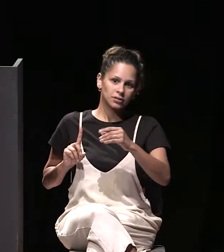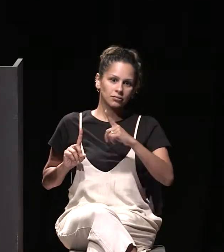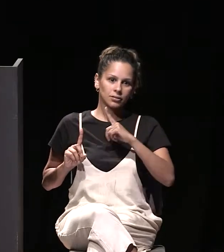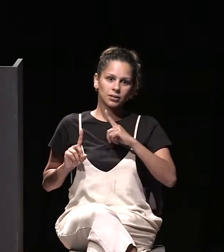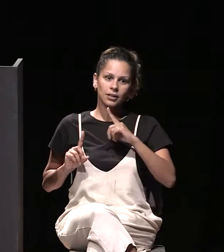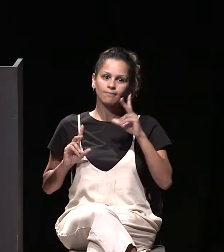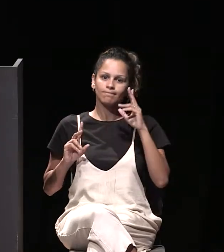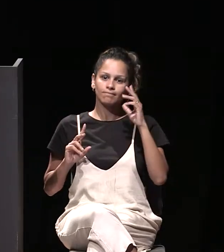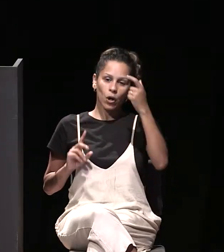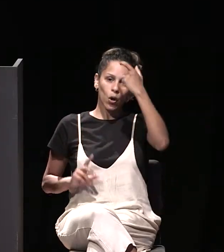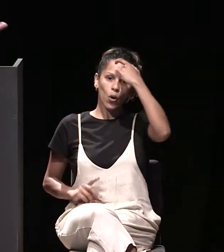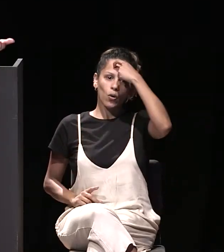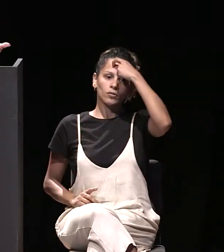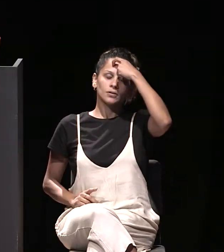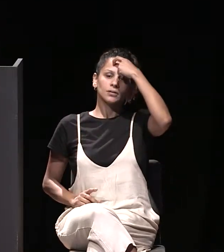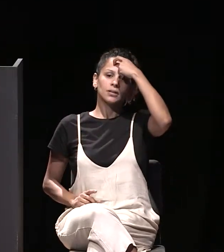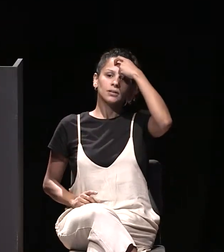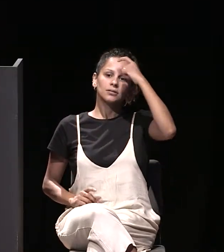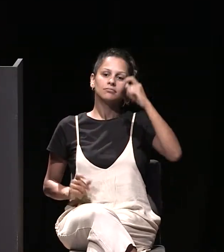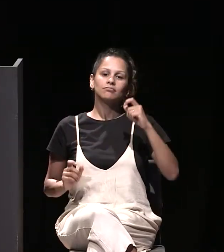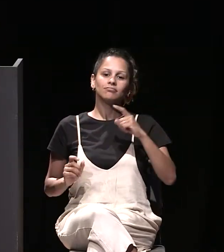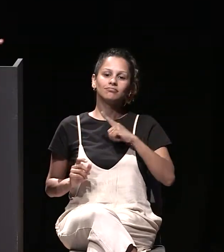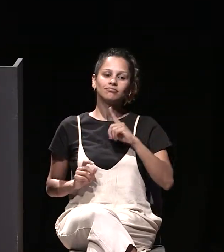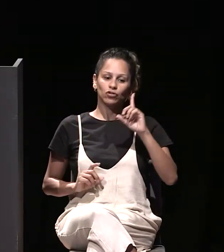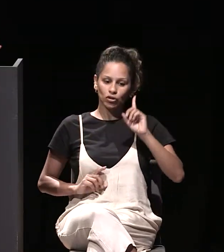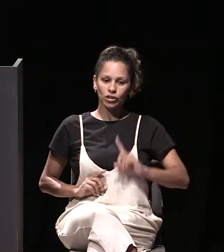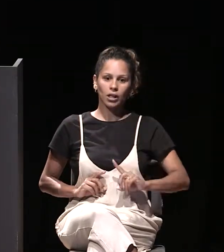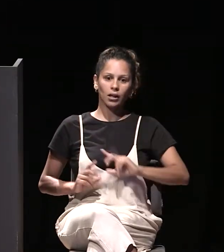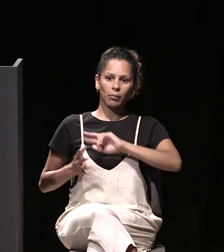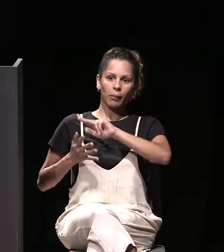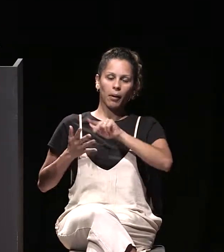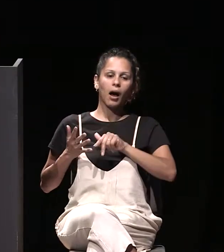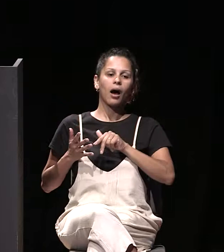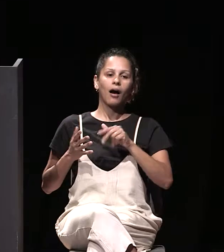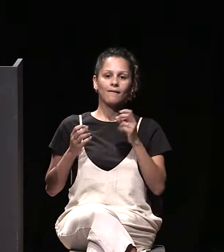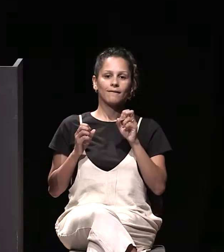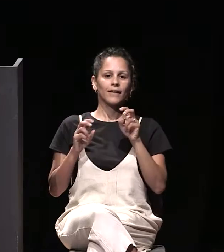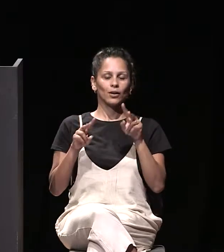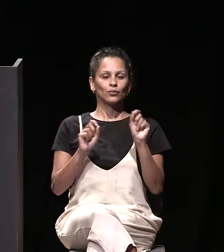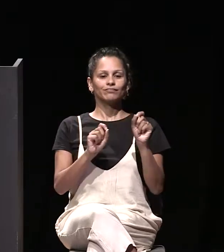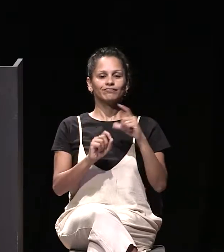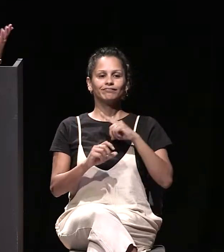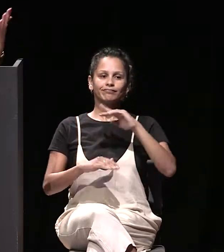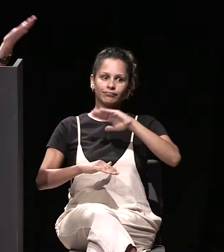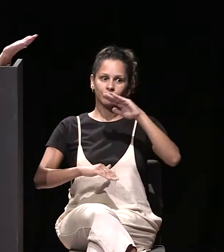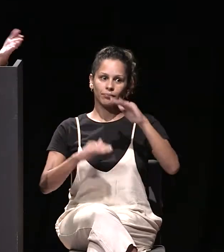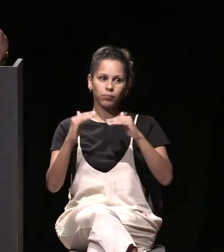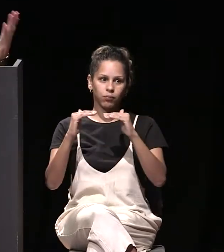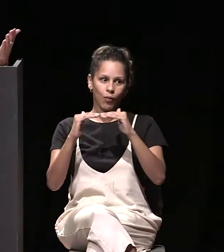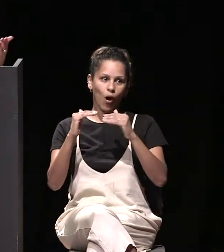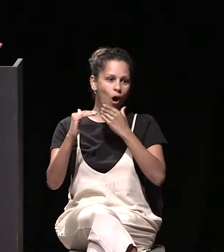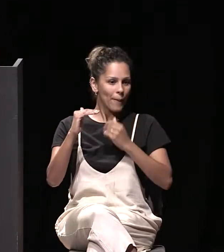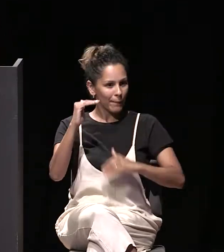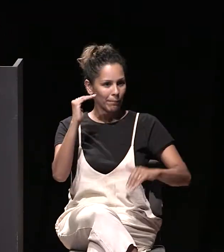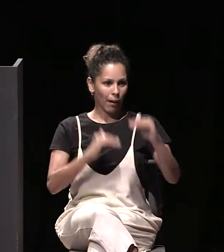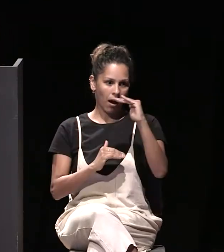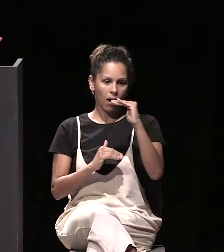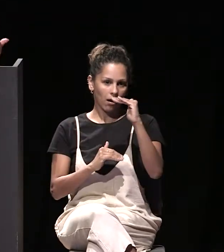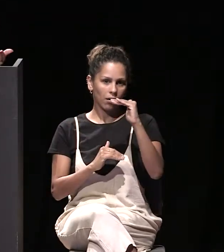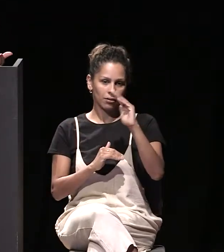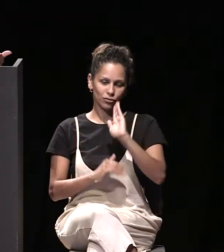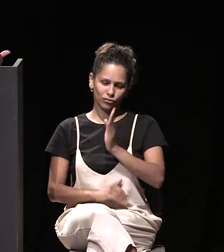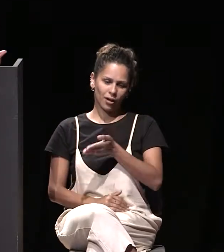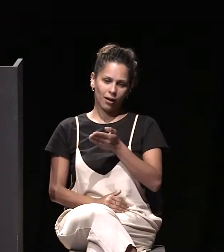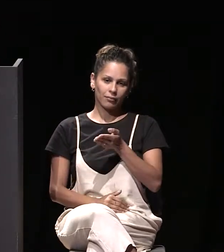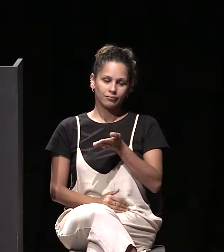posso enxergar que há uma desigualdade. Então, no âmbito público também, no último estudo que saiu